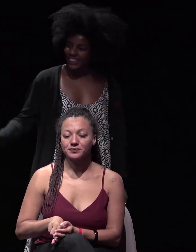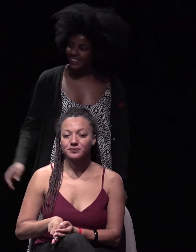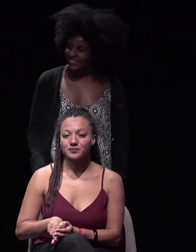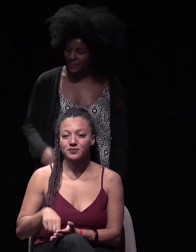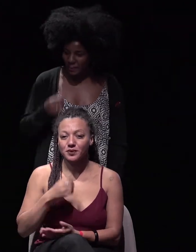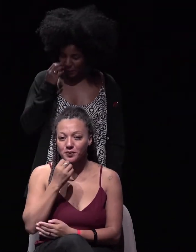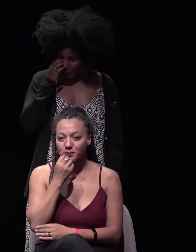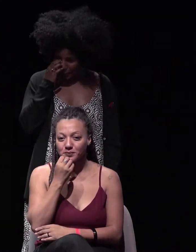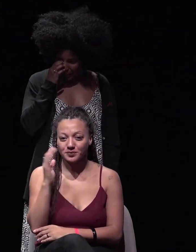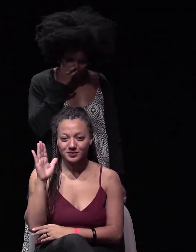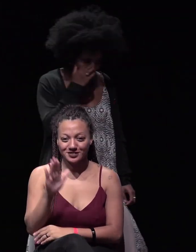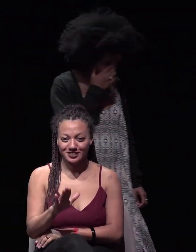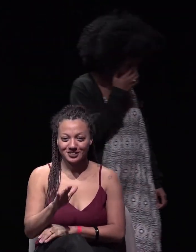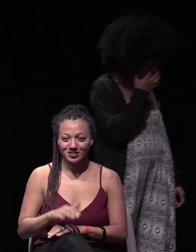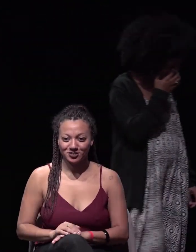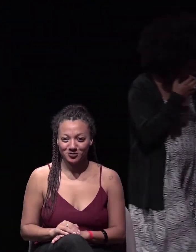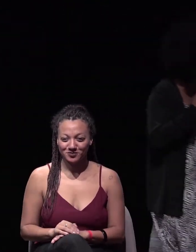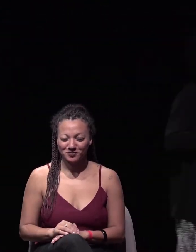Boa tarde.